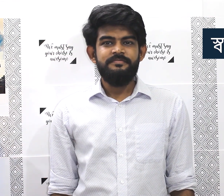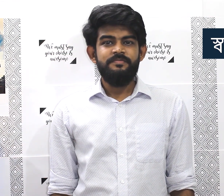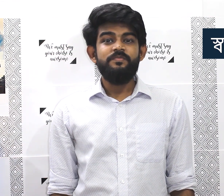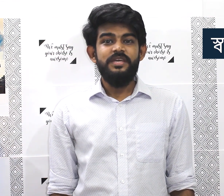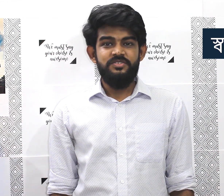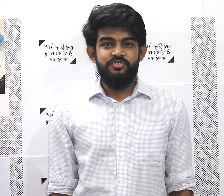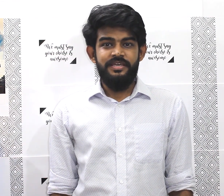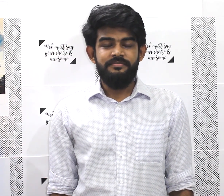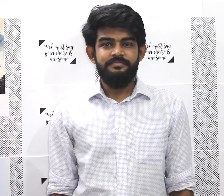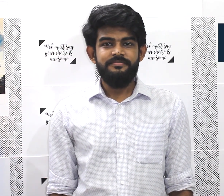স্ত্রী,